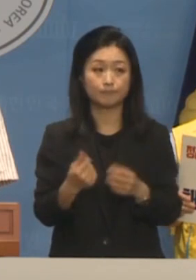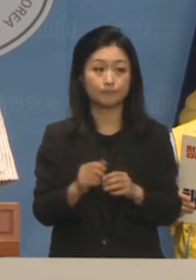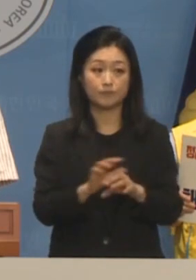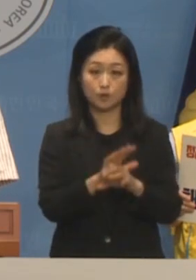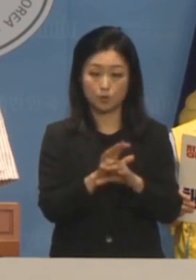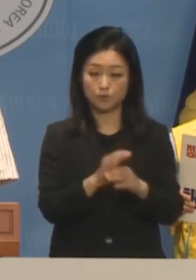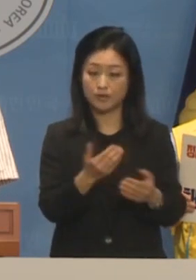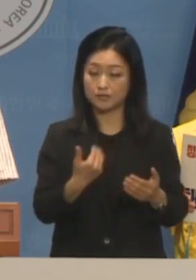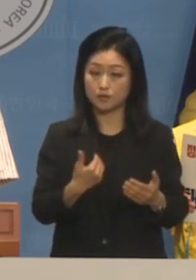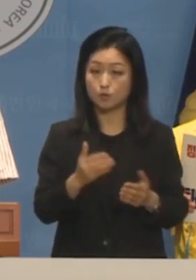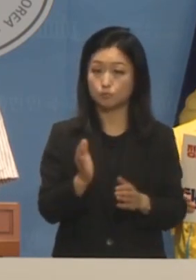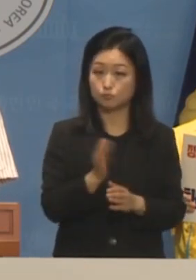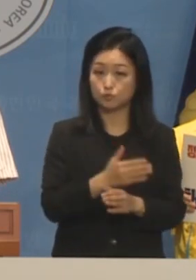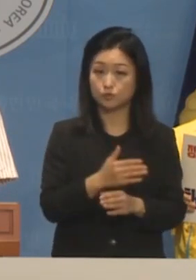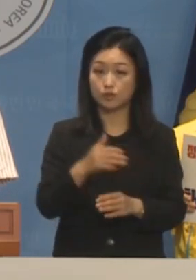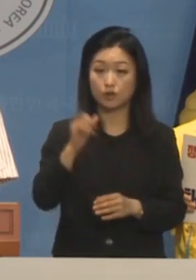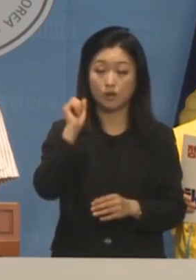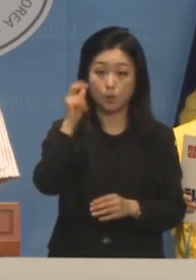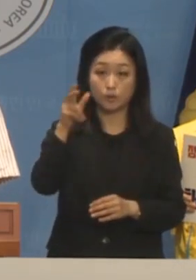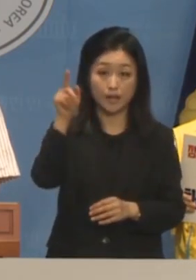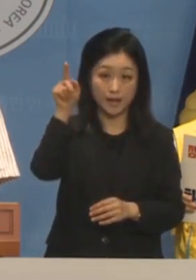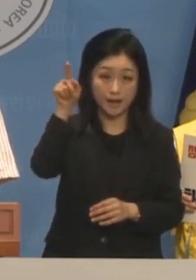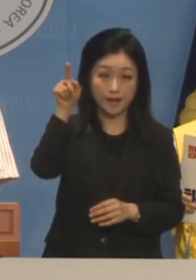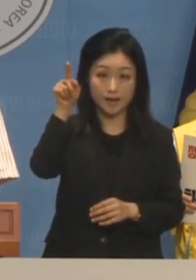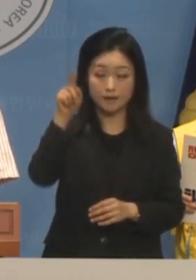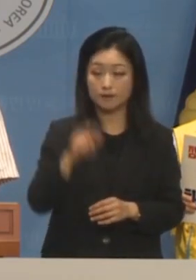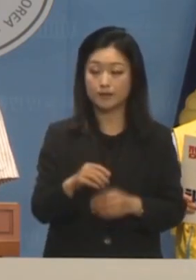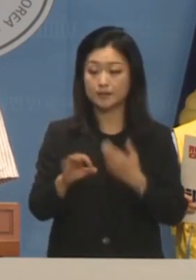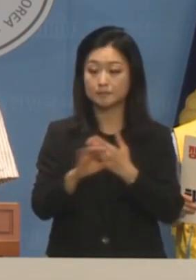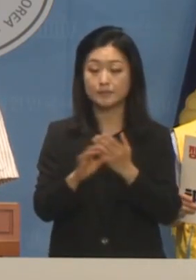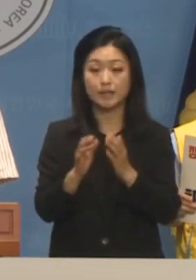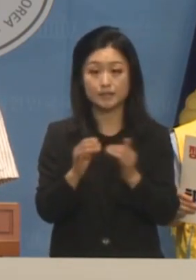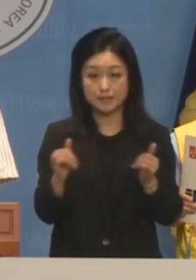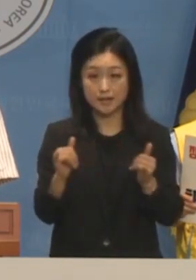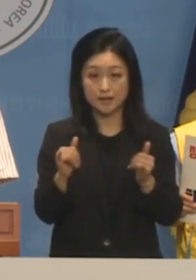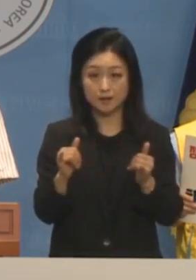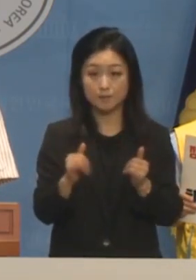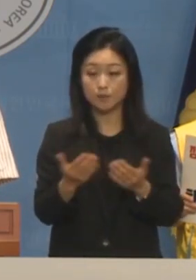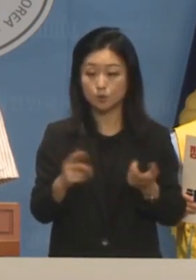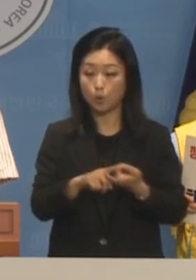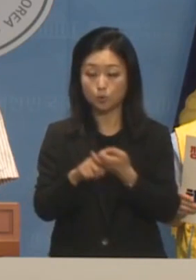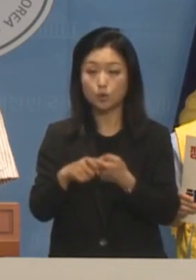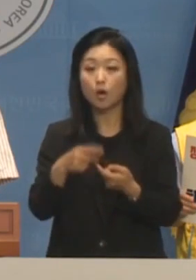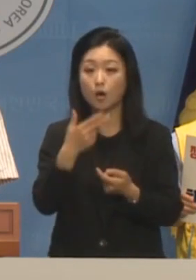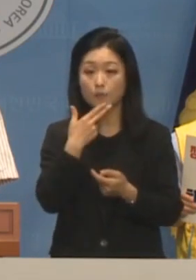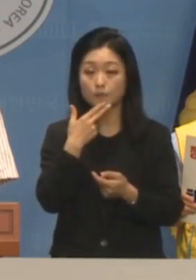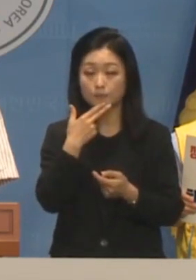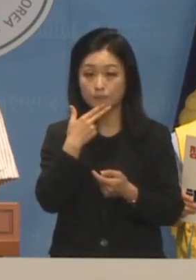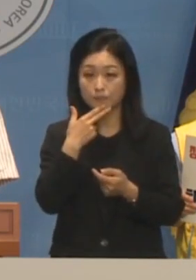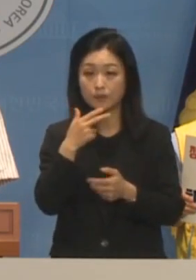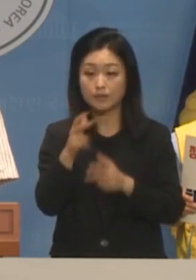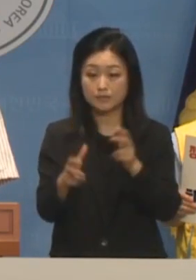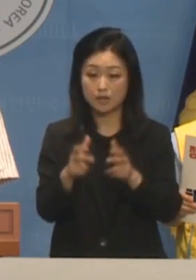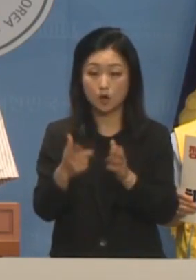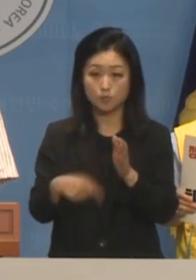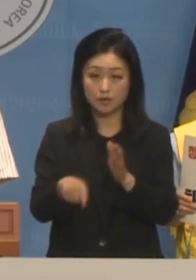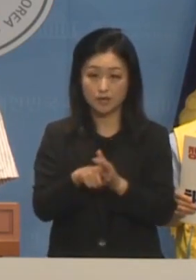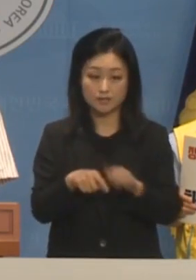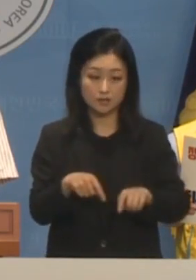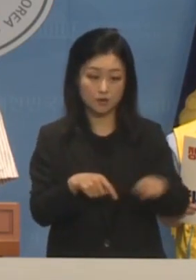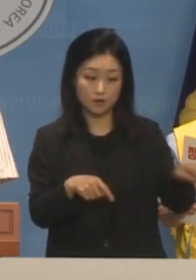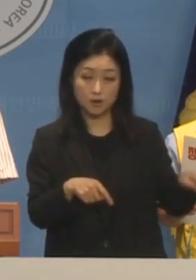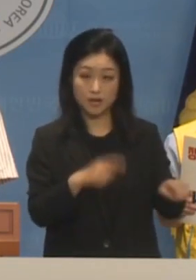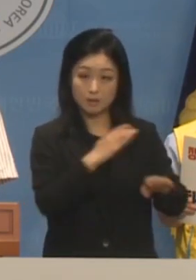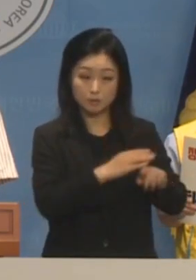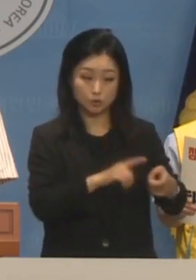코로나 이전부터 세종호텔은 비정규직 무노조 사업장으로 만들기 위해 노조를